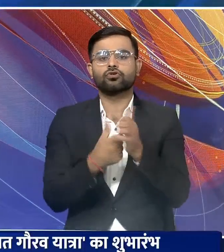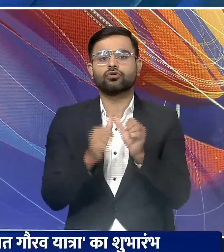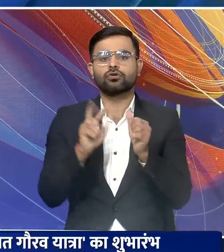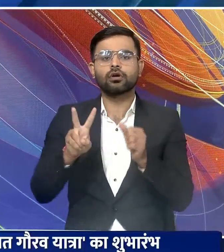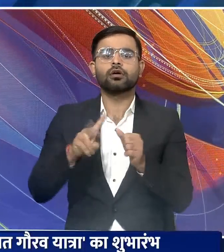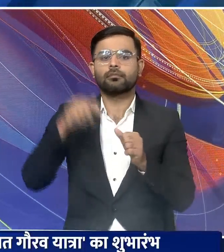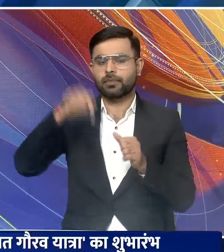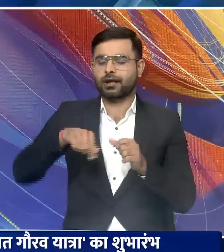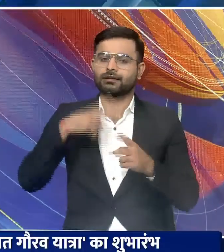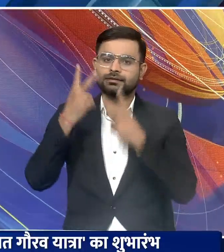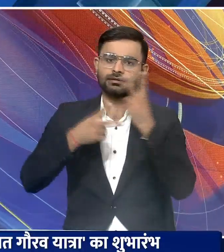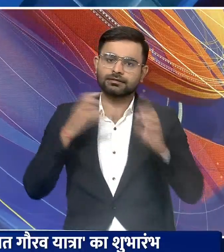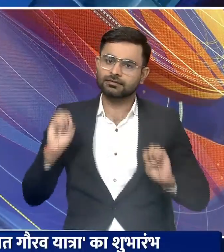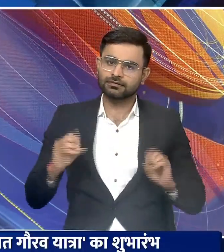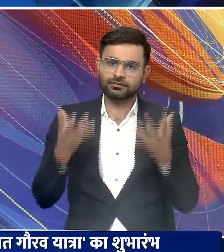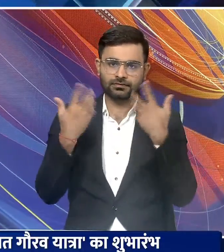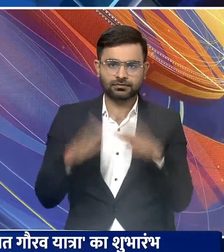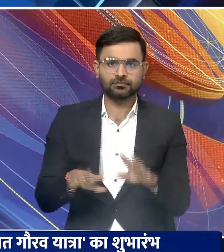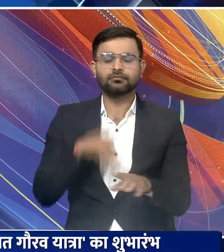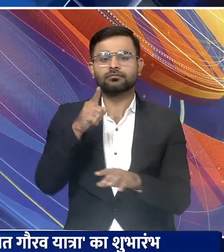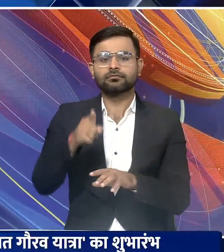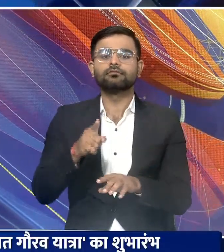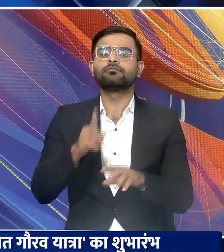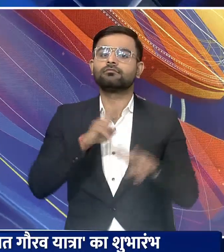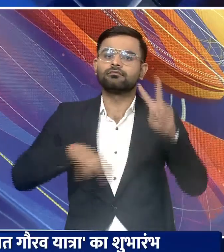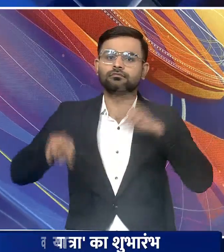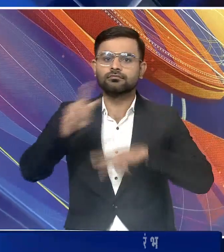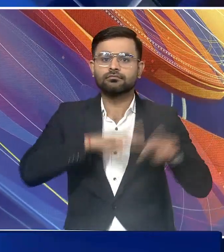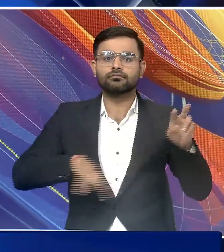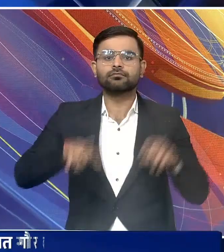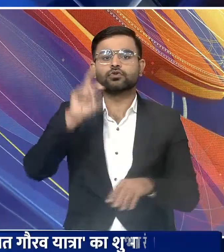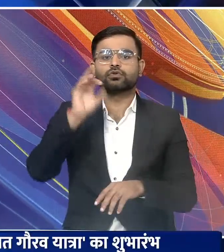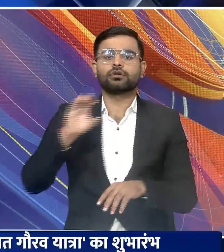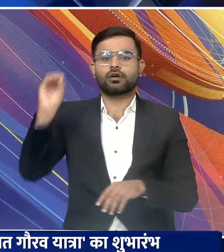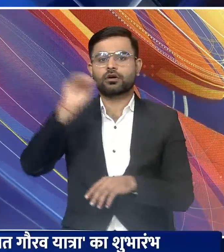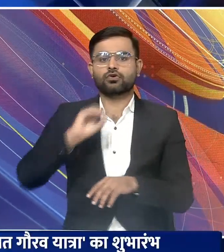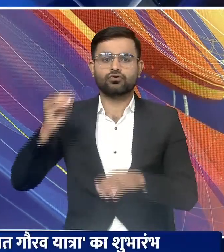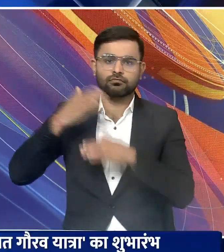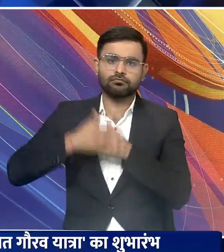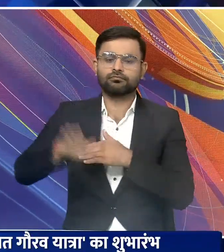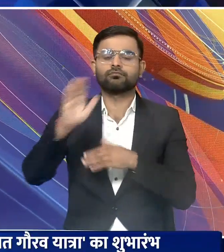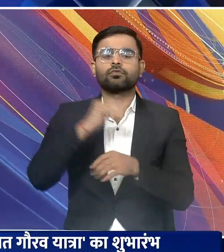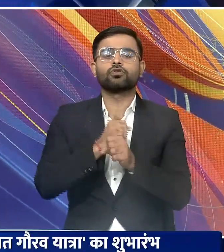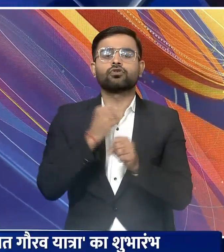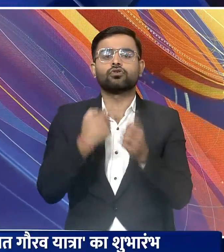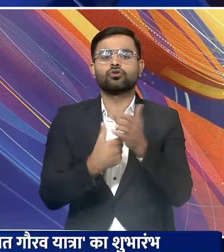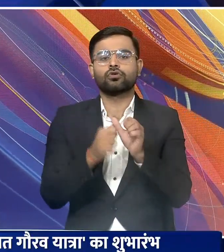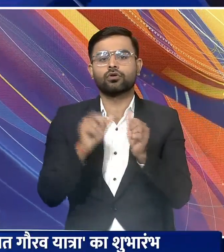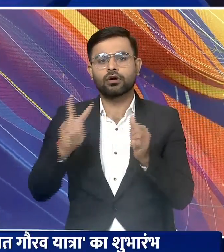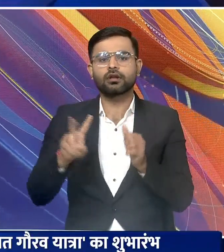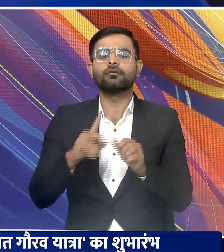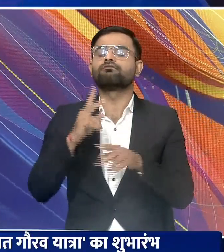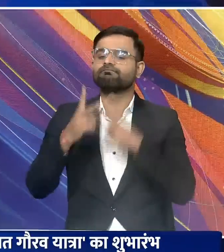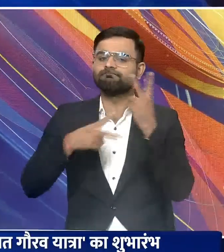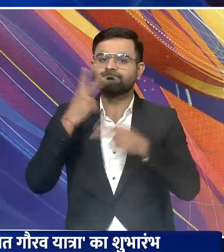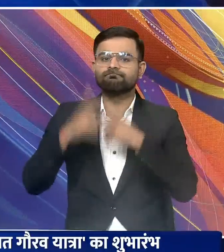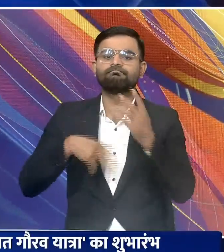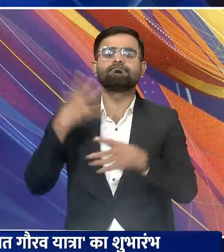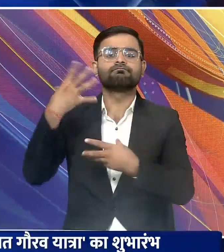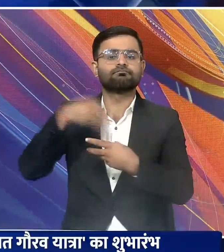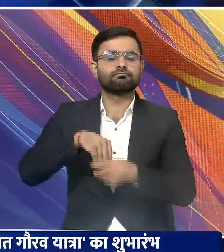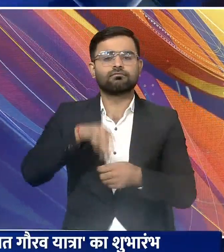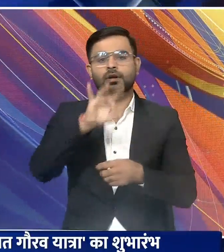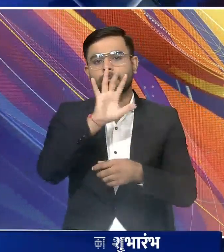को आज से शुरू कर रही है। ये यात्रा 20 अक्टूबर तक चलेगी। गौरव यात्रा 5 स्थानों से 12